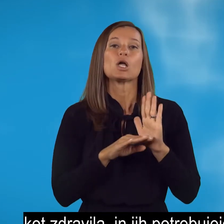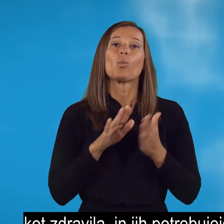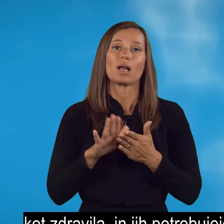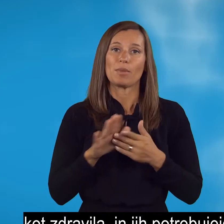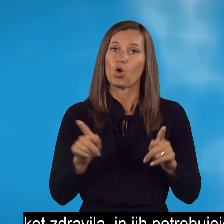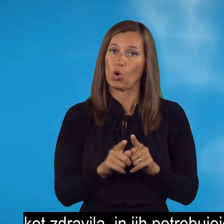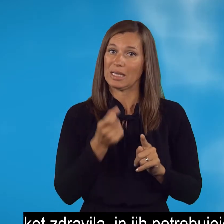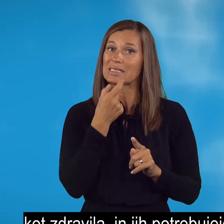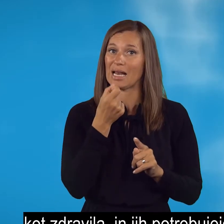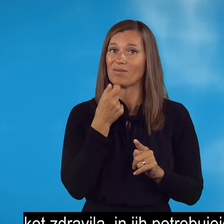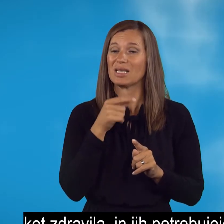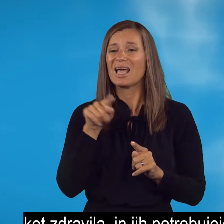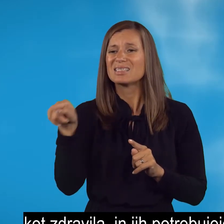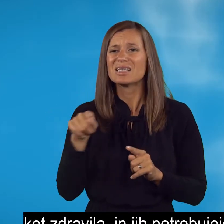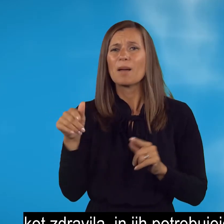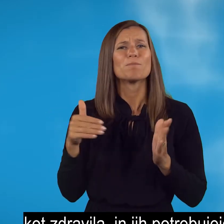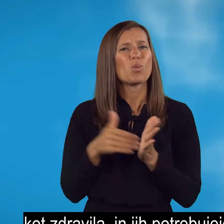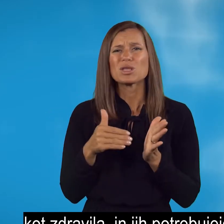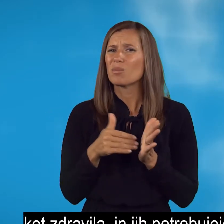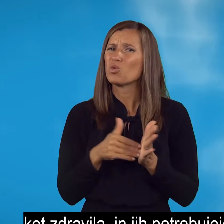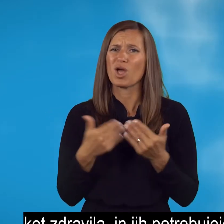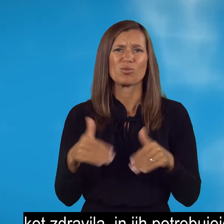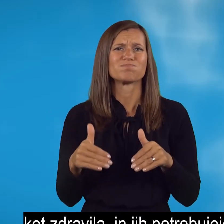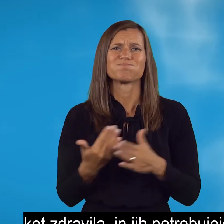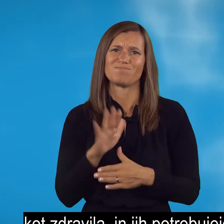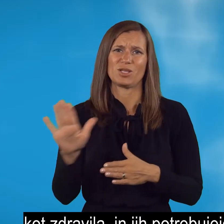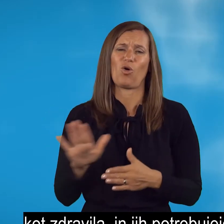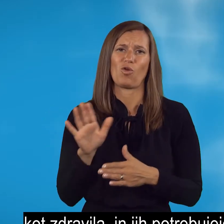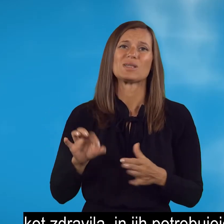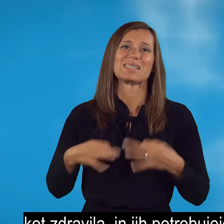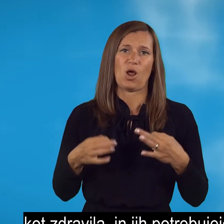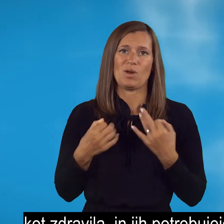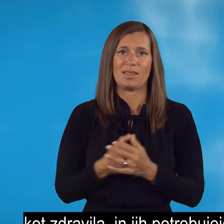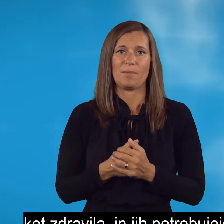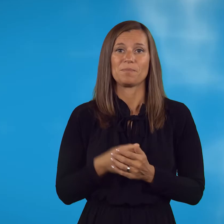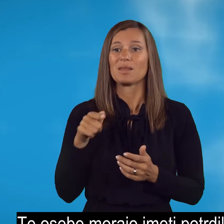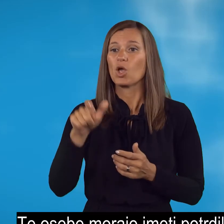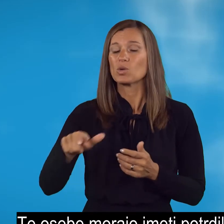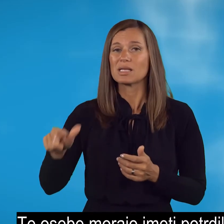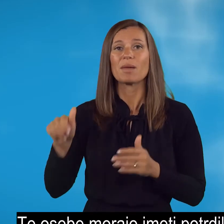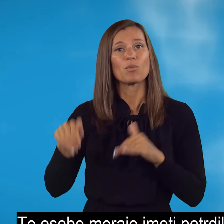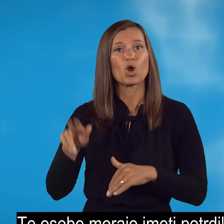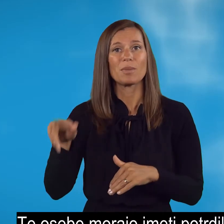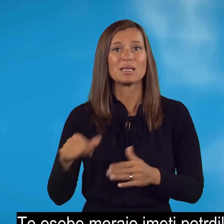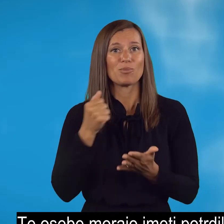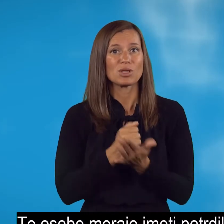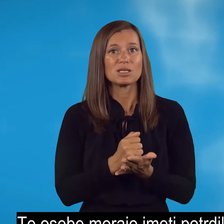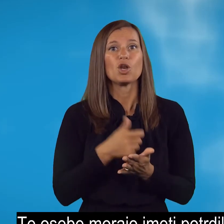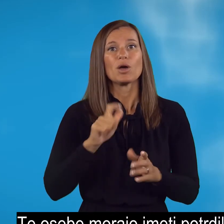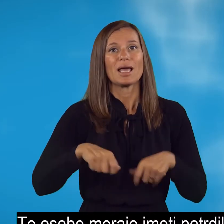zdravila in jih potrebujejo za njihovo zdravljenje. Te osebe morajo imeti potrdilo, ki ga je izdal